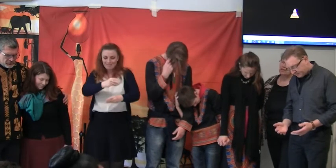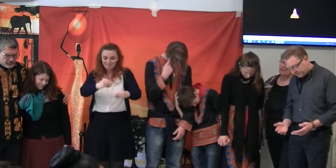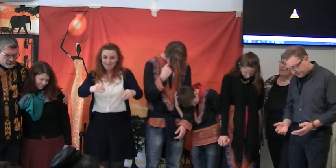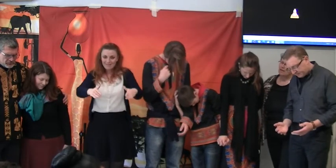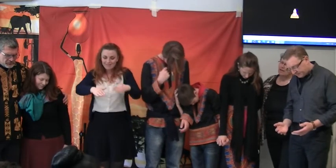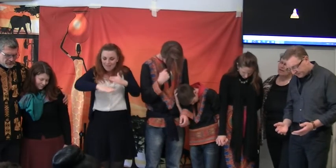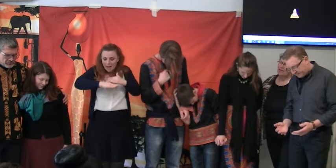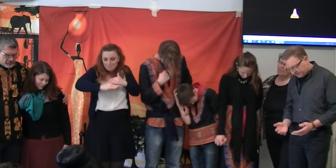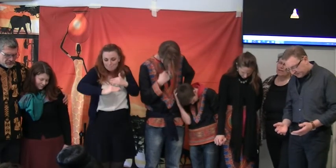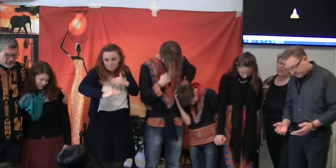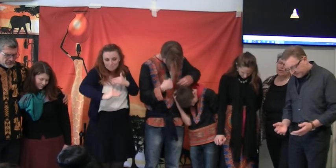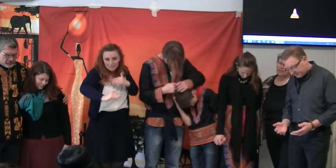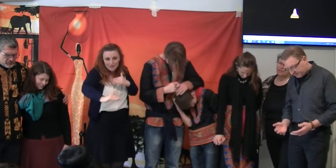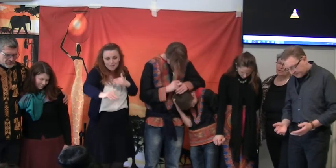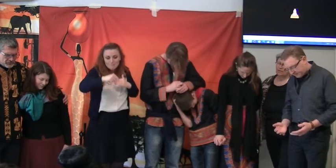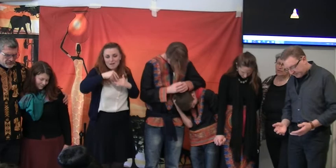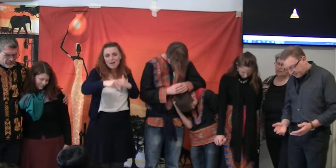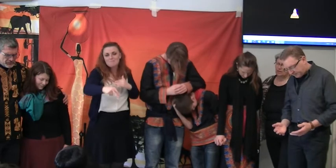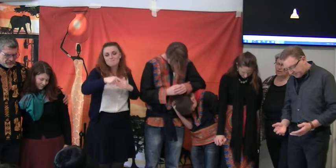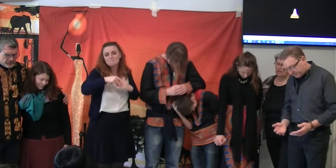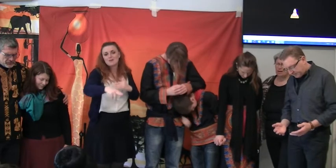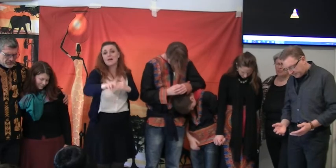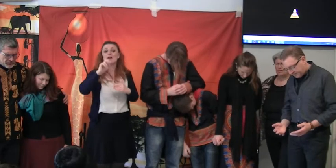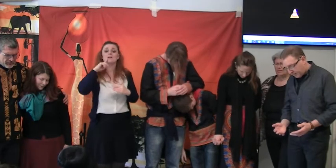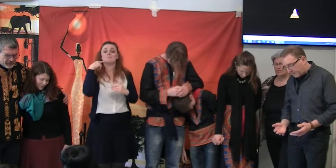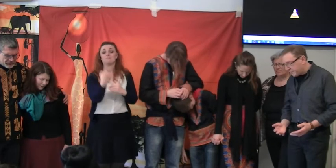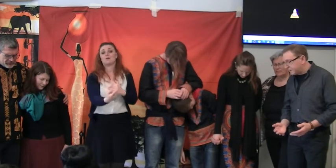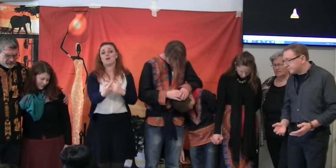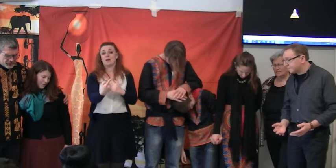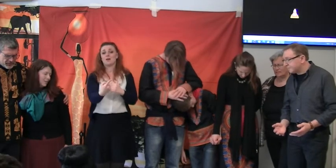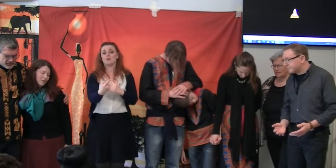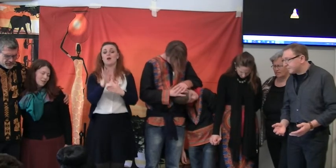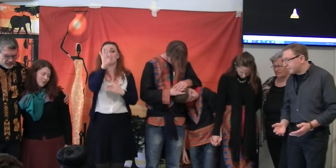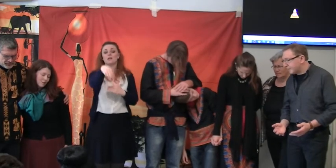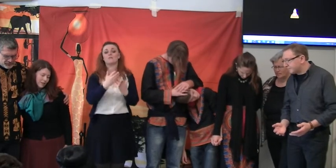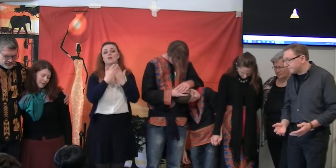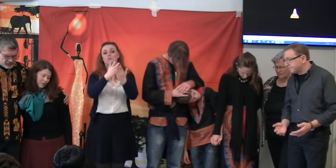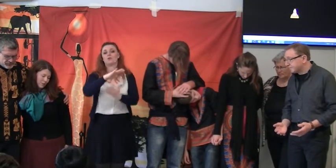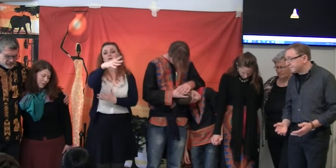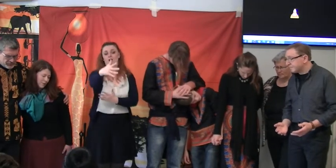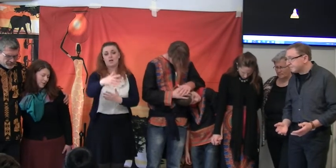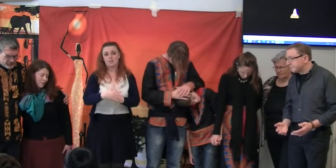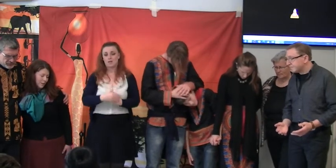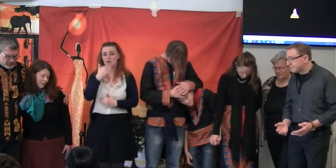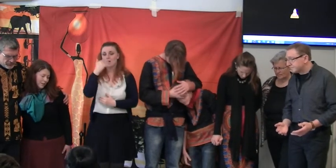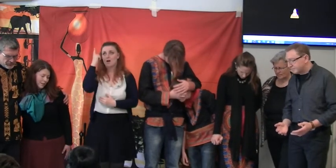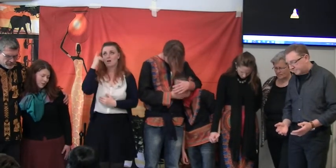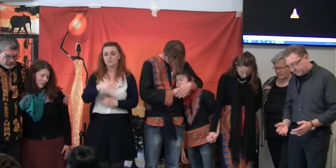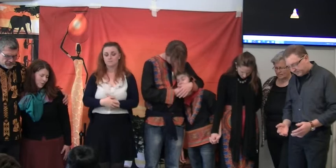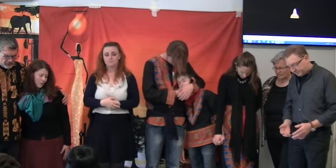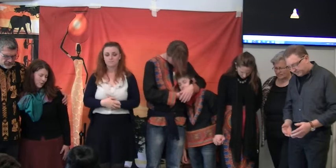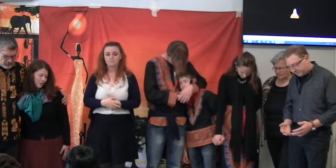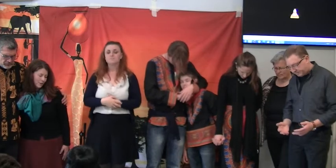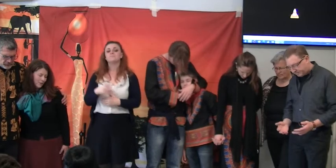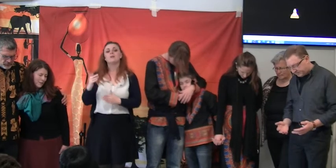te e per aiutare gli altri, Signore. Amen. Lord, I thank you also for the Longo family. I thank you